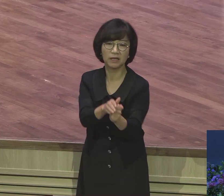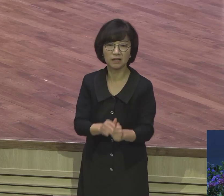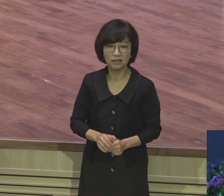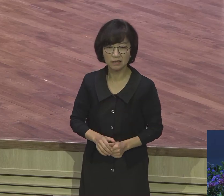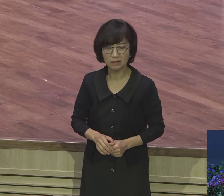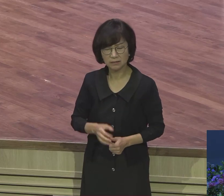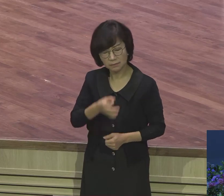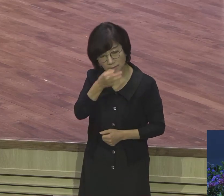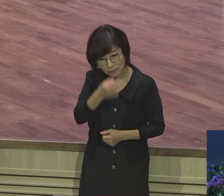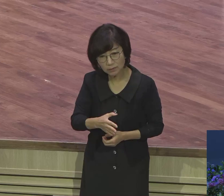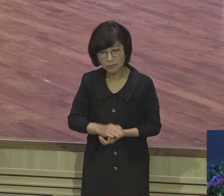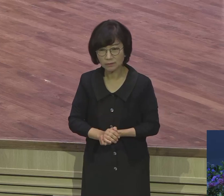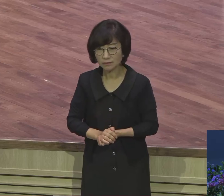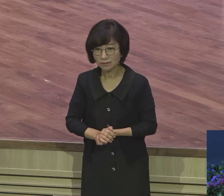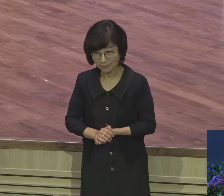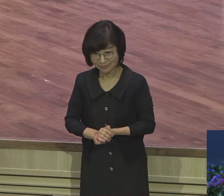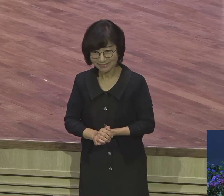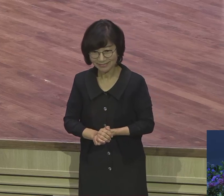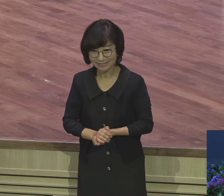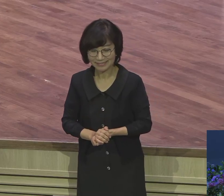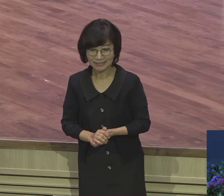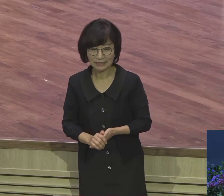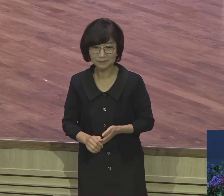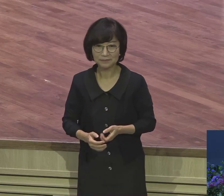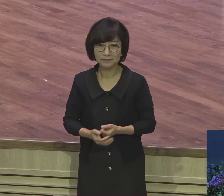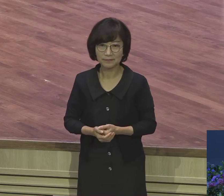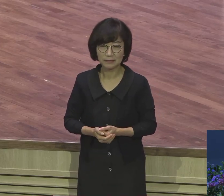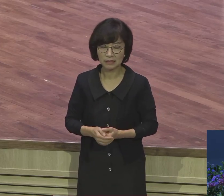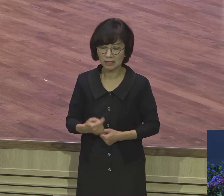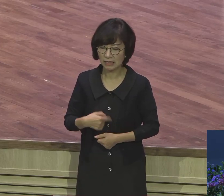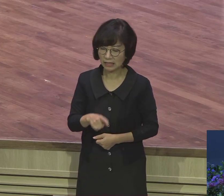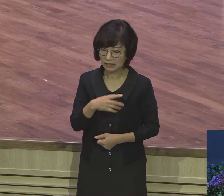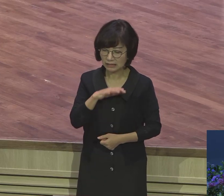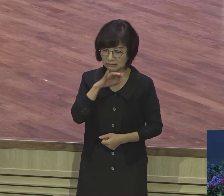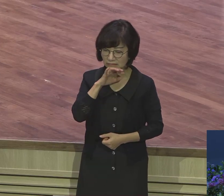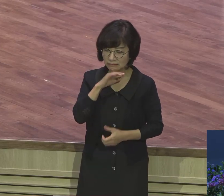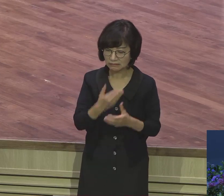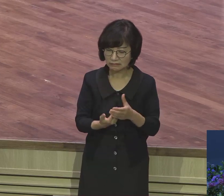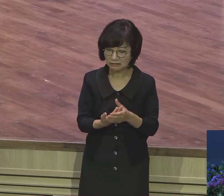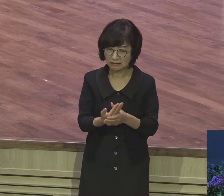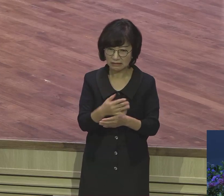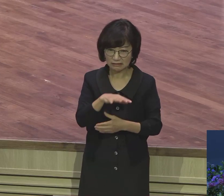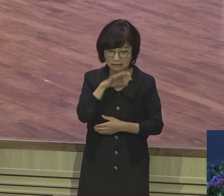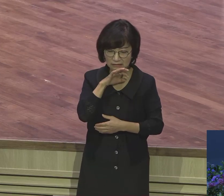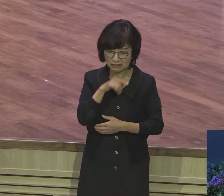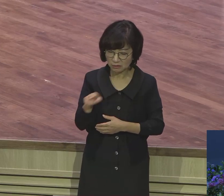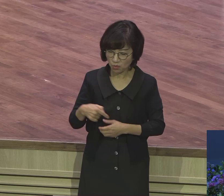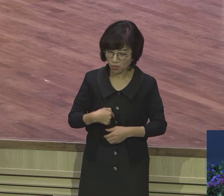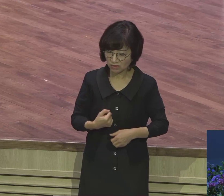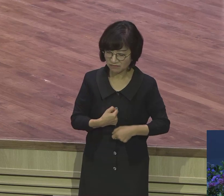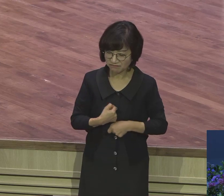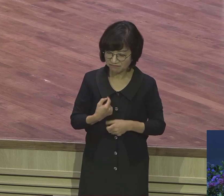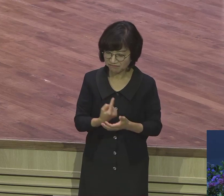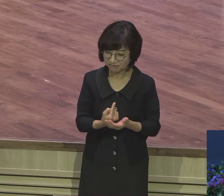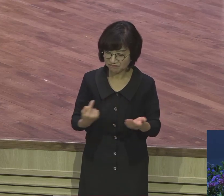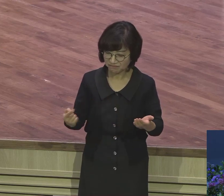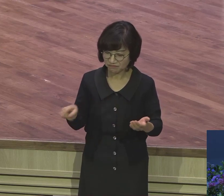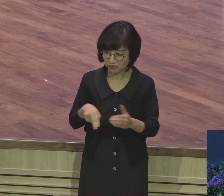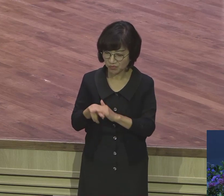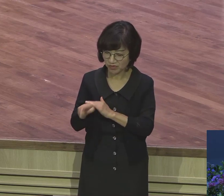또 이렇게 되면 상대방에 대해서 어떤 마음이 생겨요? 불평, 원망이 생기죠. 불평, 원망이 확 생기죠.